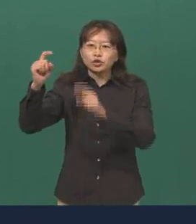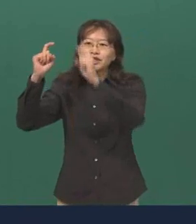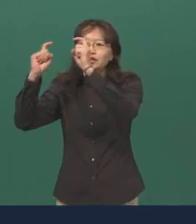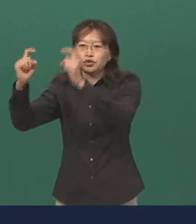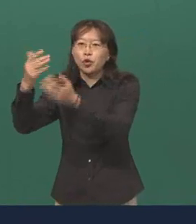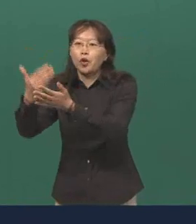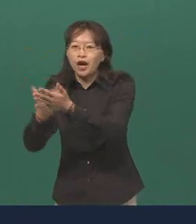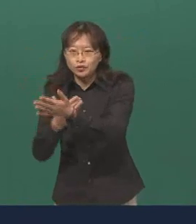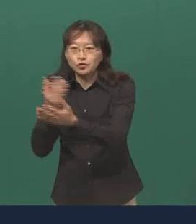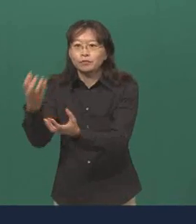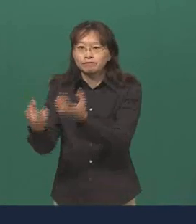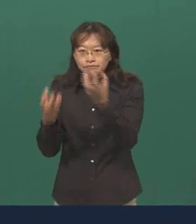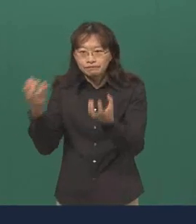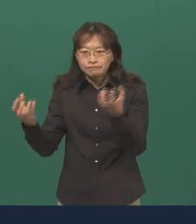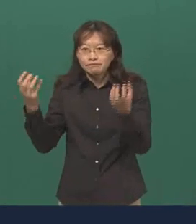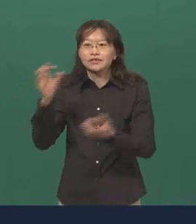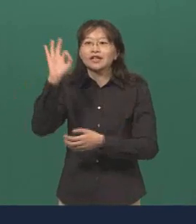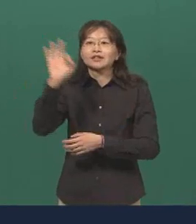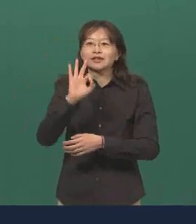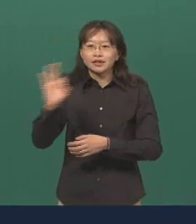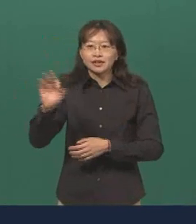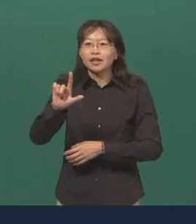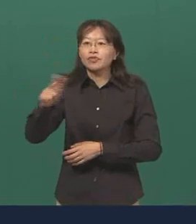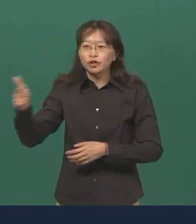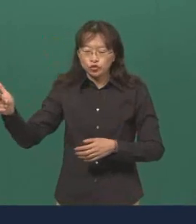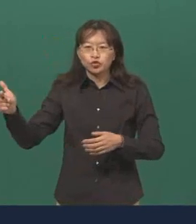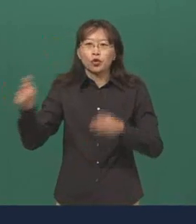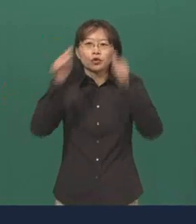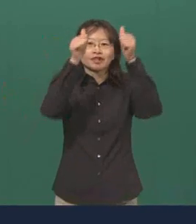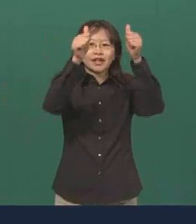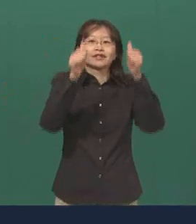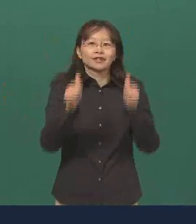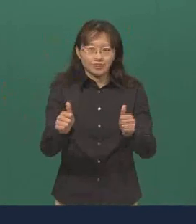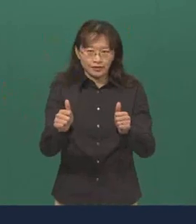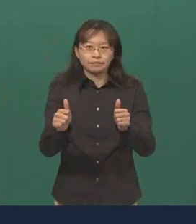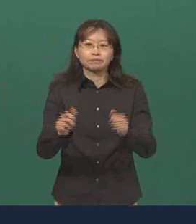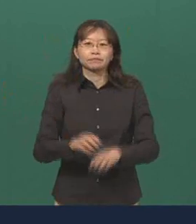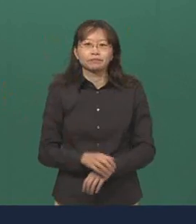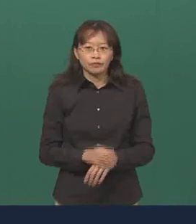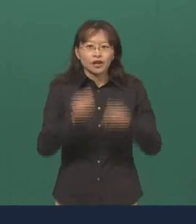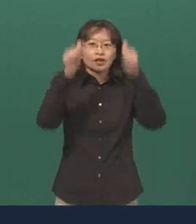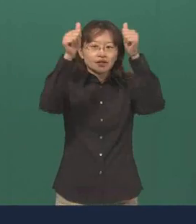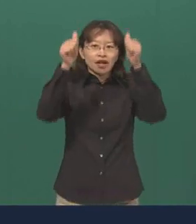展示されているのは古墳や安土城跡からの出土品などで、